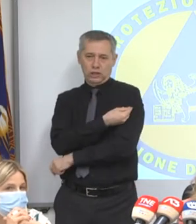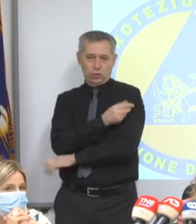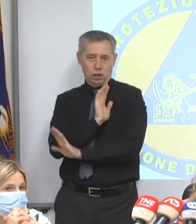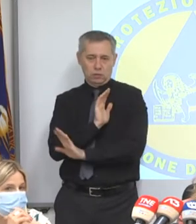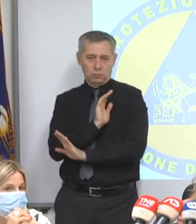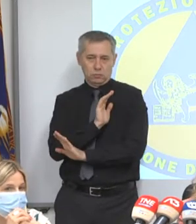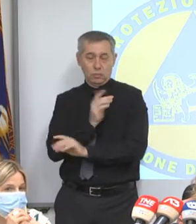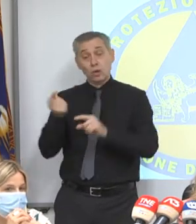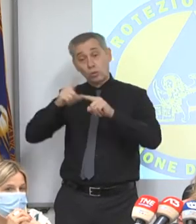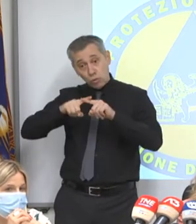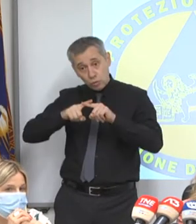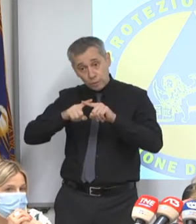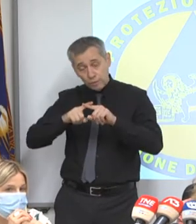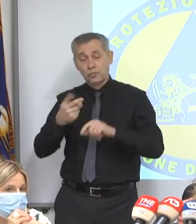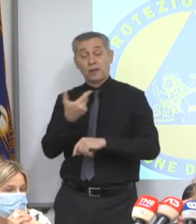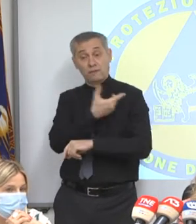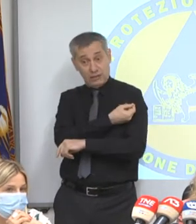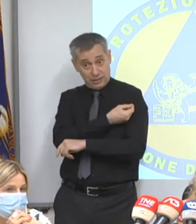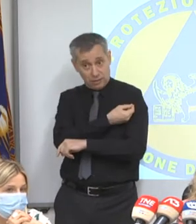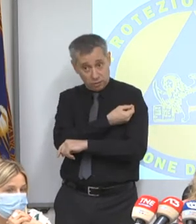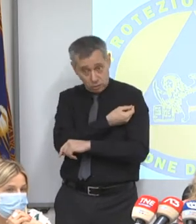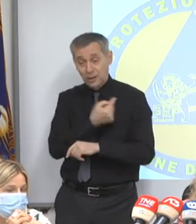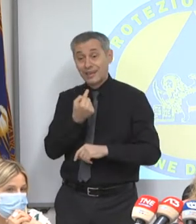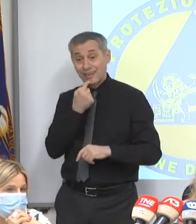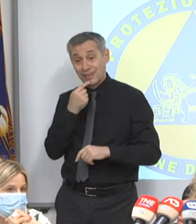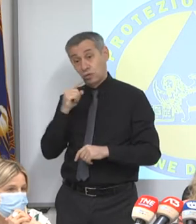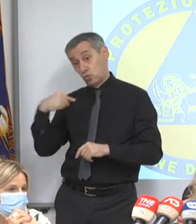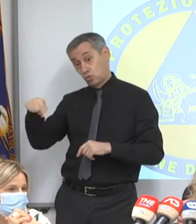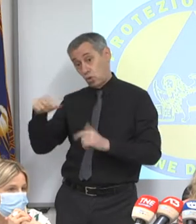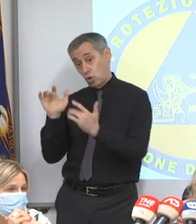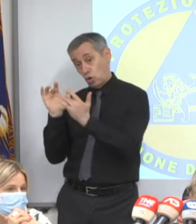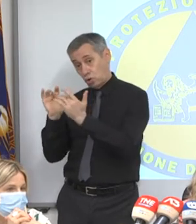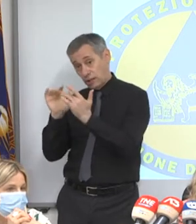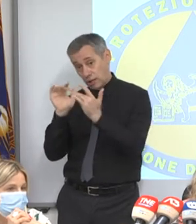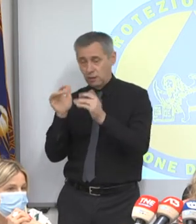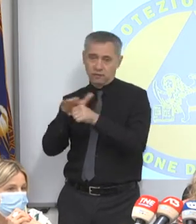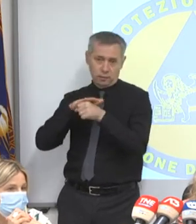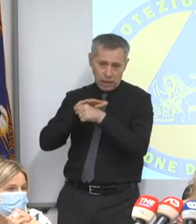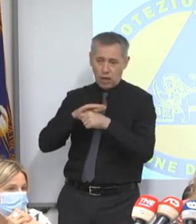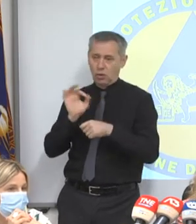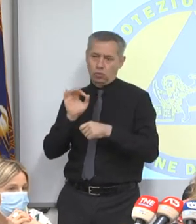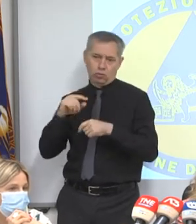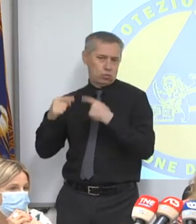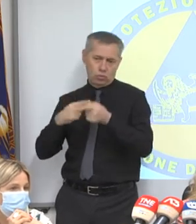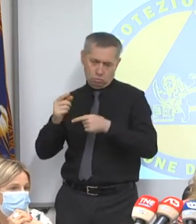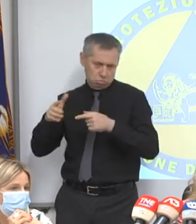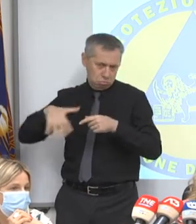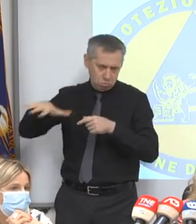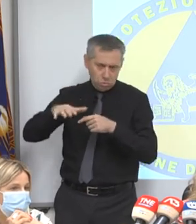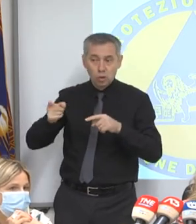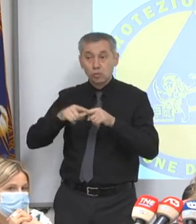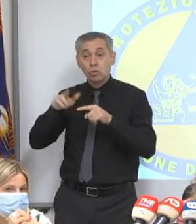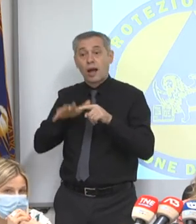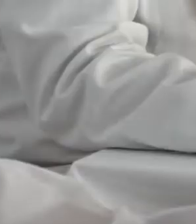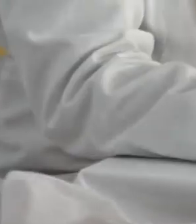questo offriamo la vaccinazione non soltanto ai contatti diciamo familiare e non è ma anche a tutto l'ambiente che questi